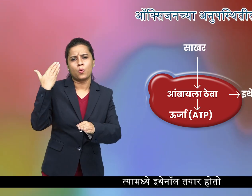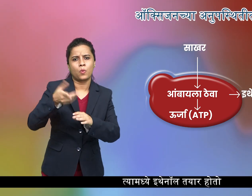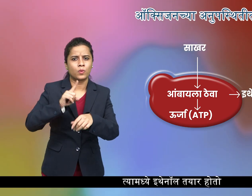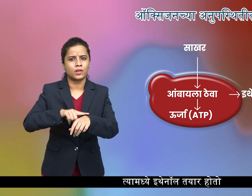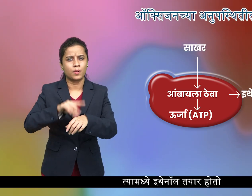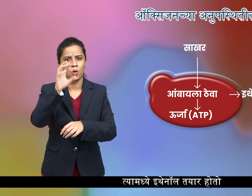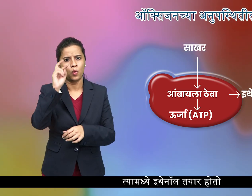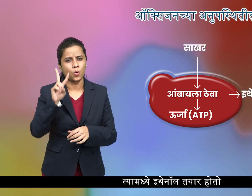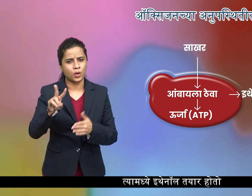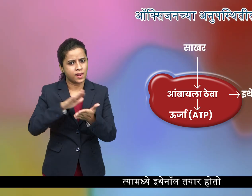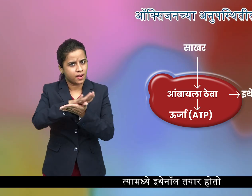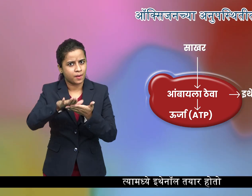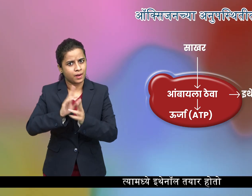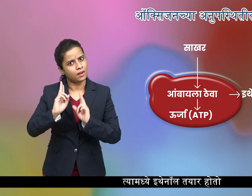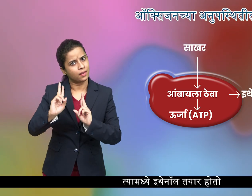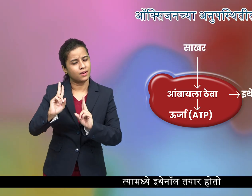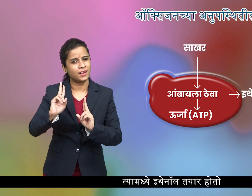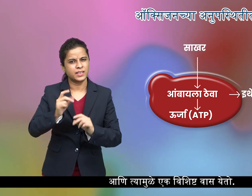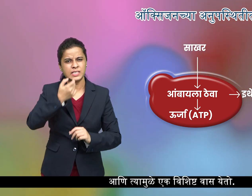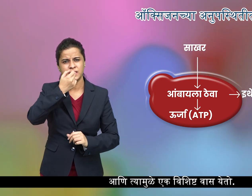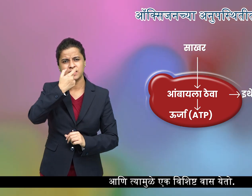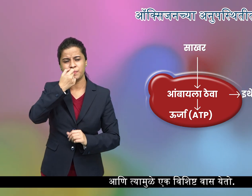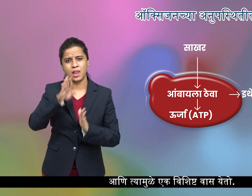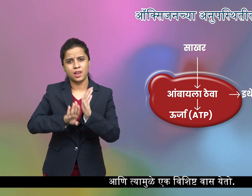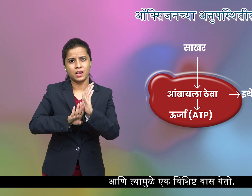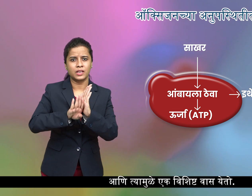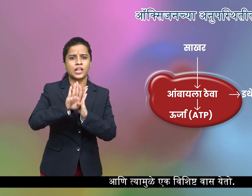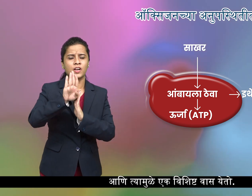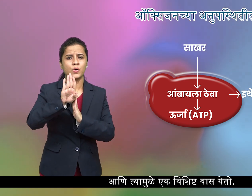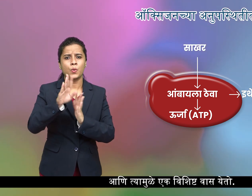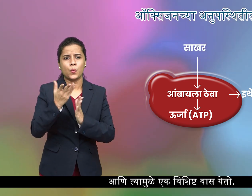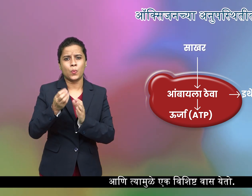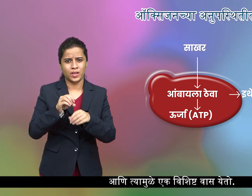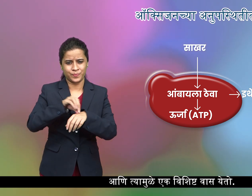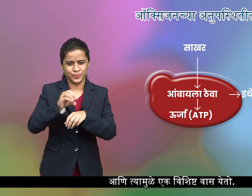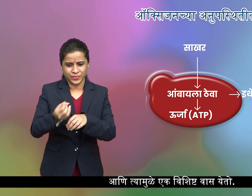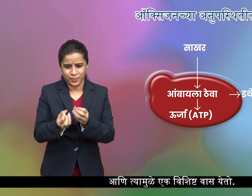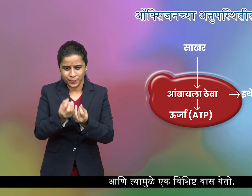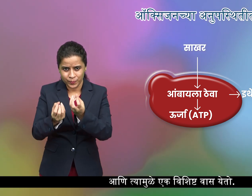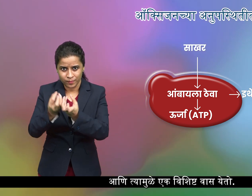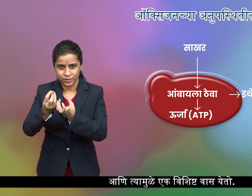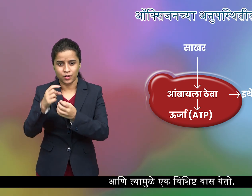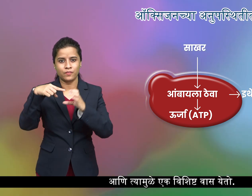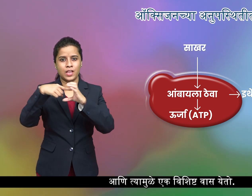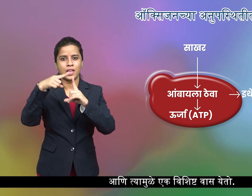त्यामध्ये इथेनॉल तयार होतो आणि त्यामुळे एक विशिष्ट वास येतो.